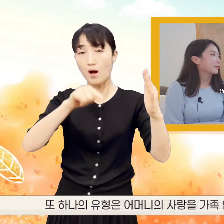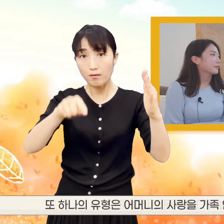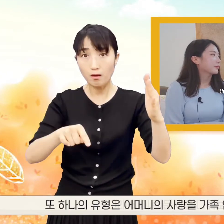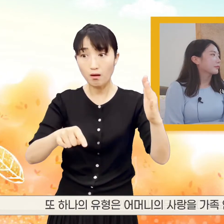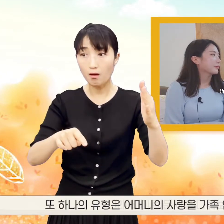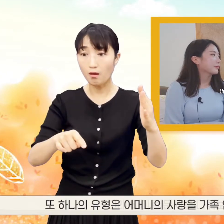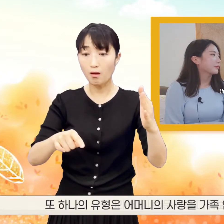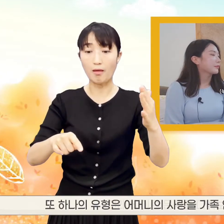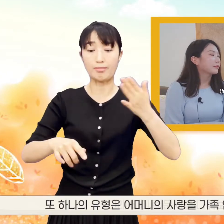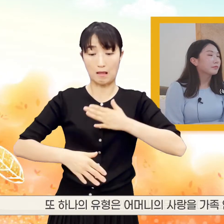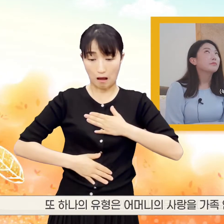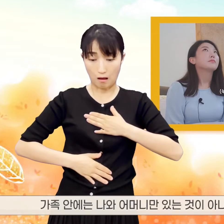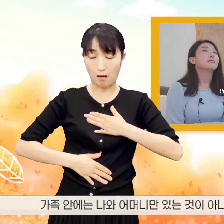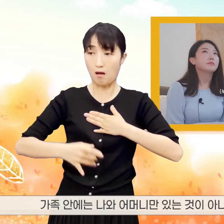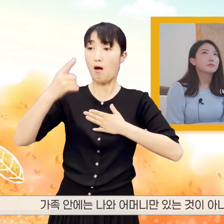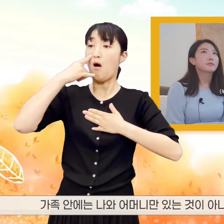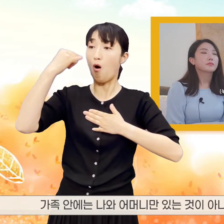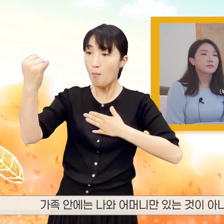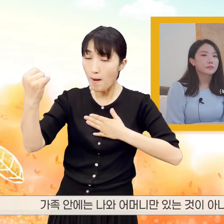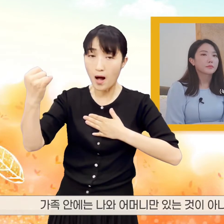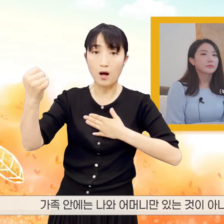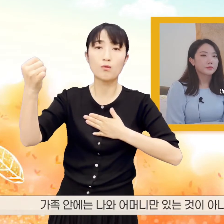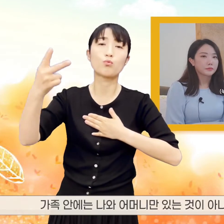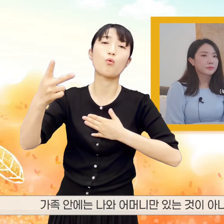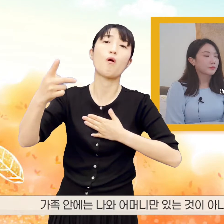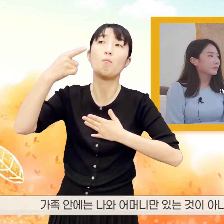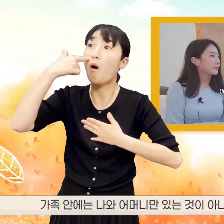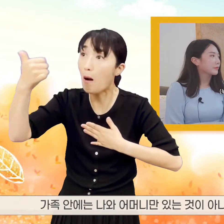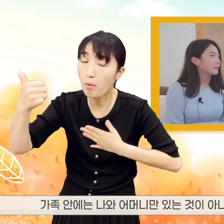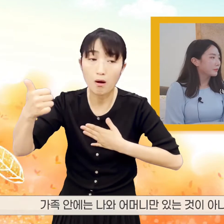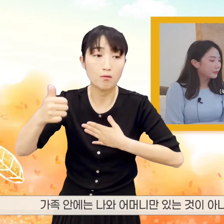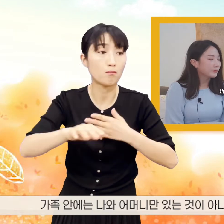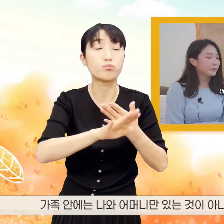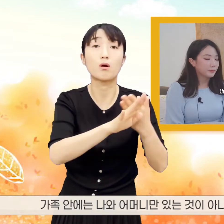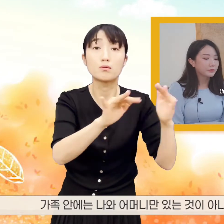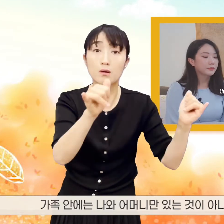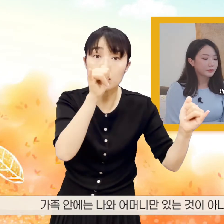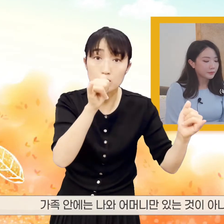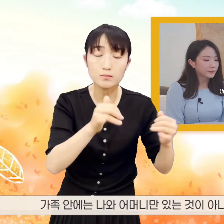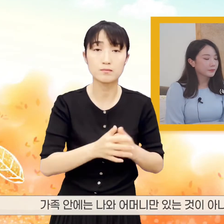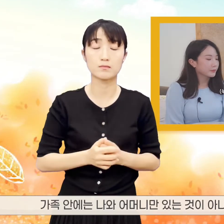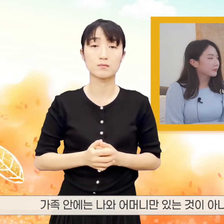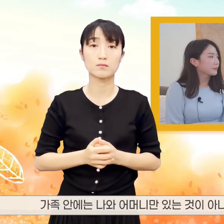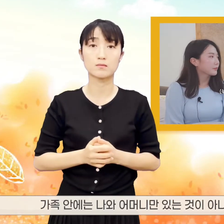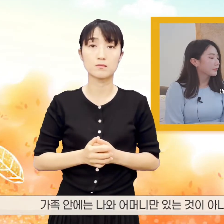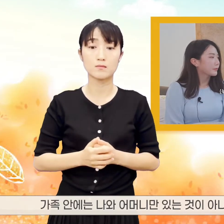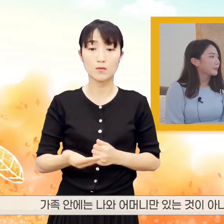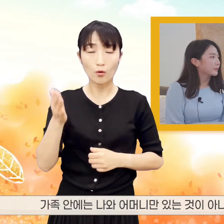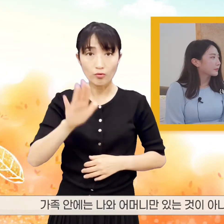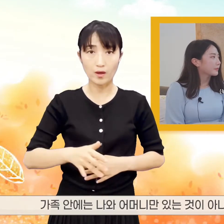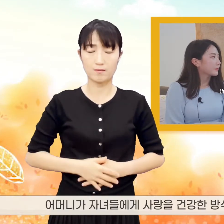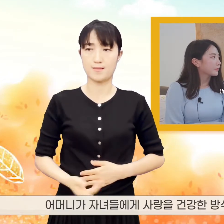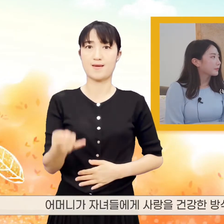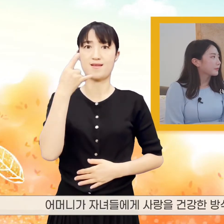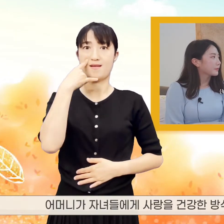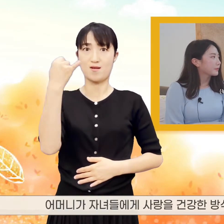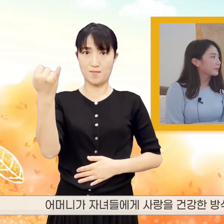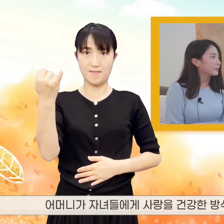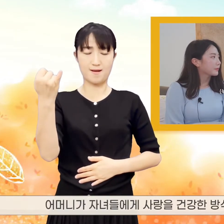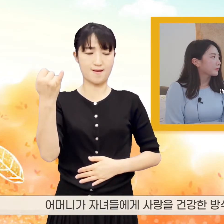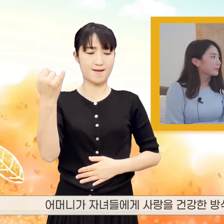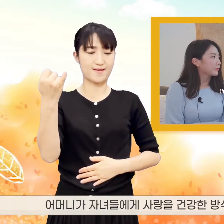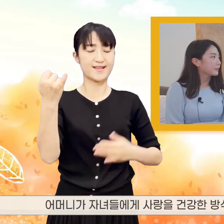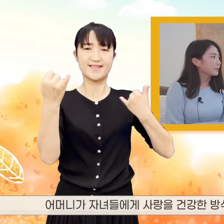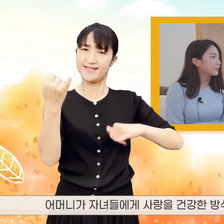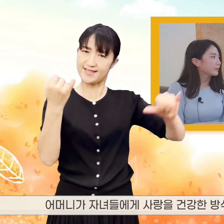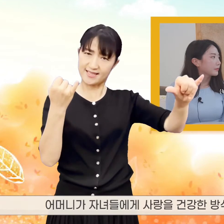안에서 받는다라는 거죠. 그럼 가족 안에는 어머니와 나만 있는 게 아니라 아버지도 계시고, 그런데